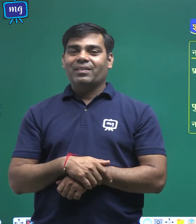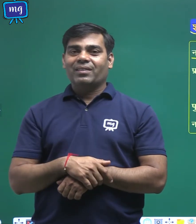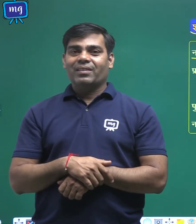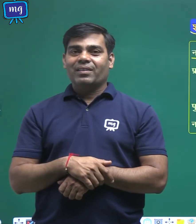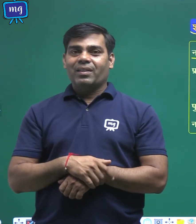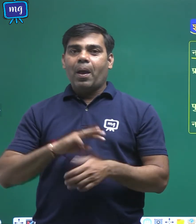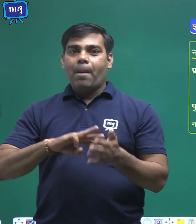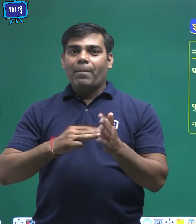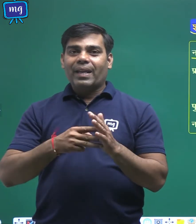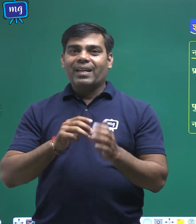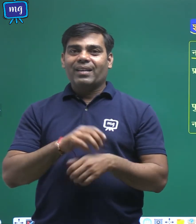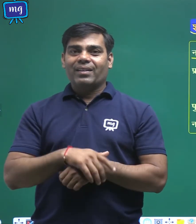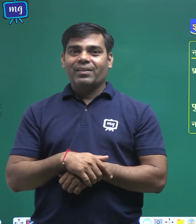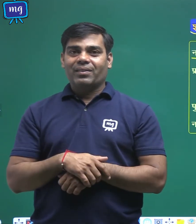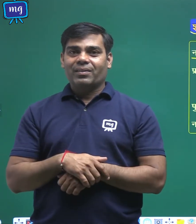अर्थ है